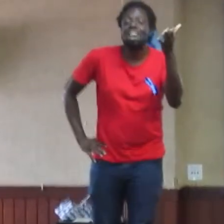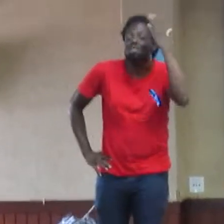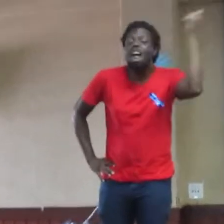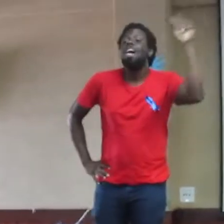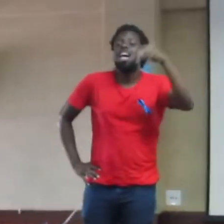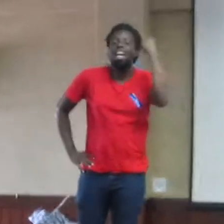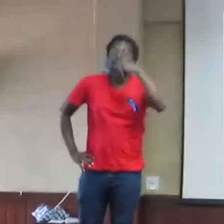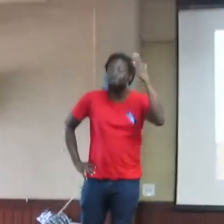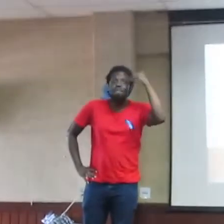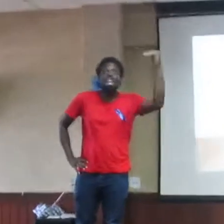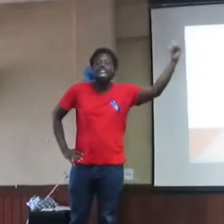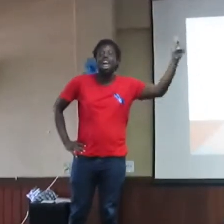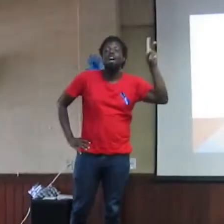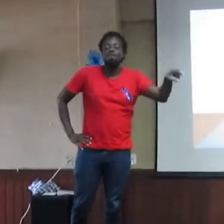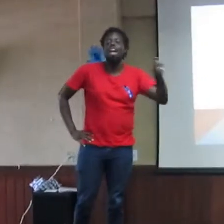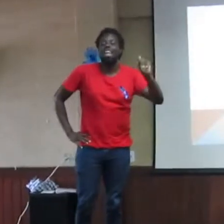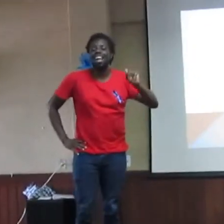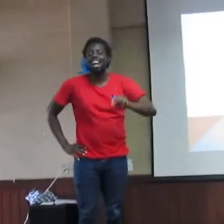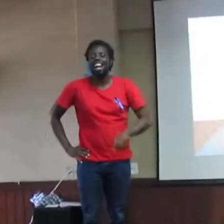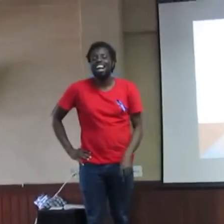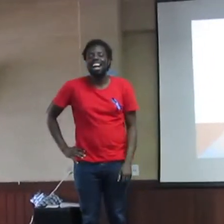Quem sabe dizer com quem eu pareço? Com que eu pareço?